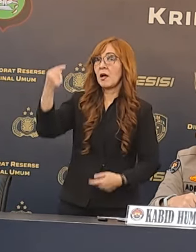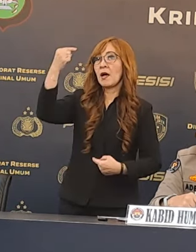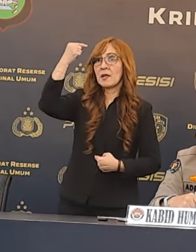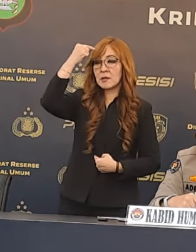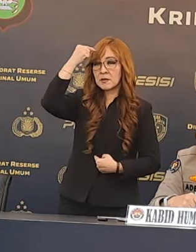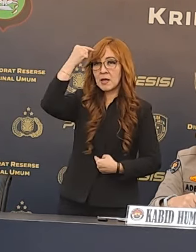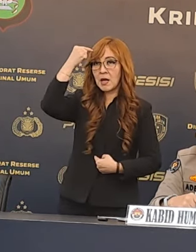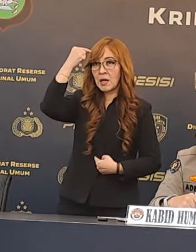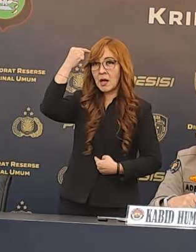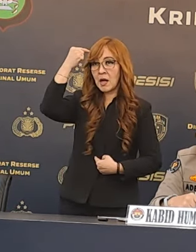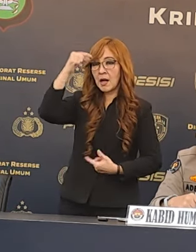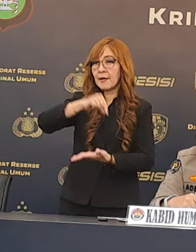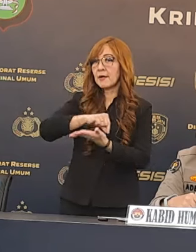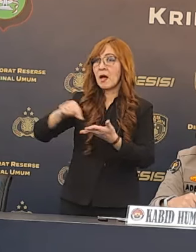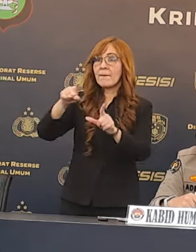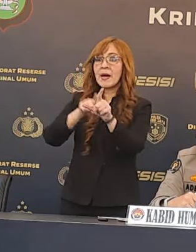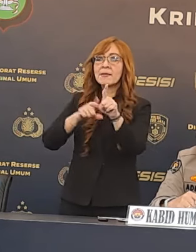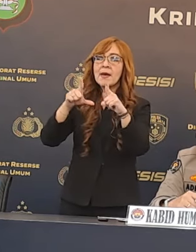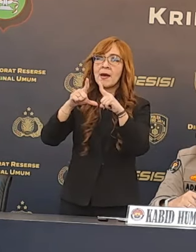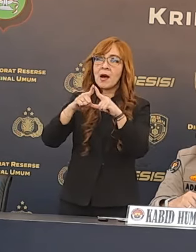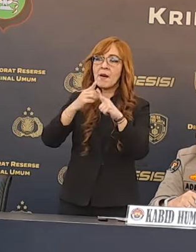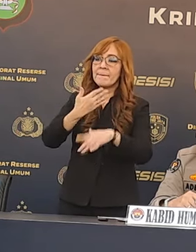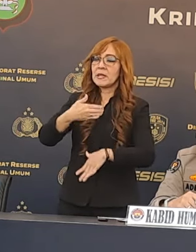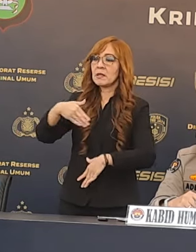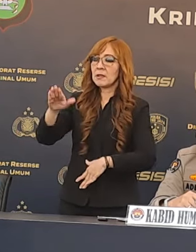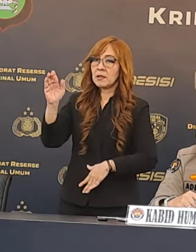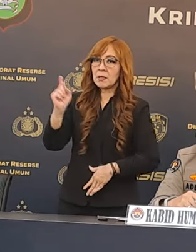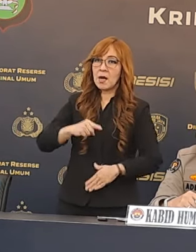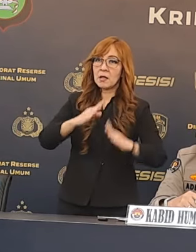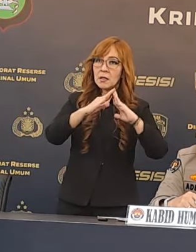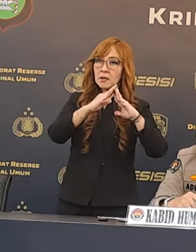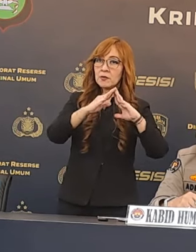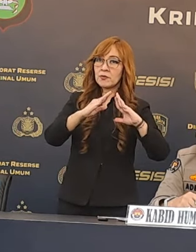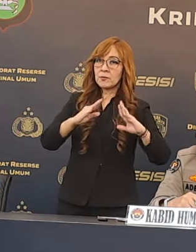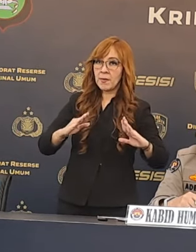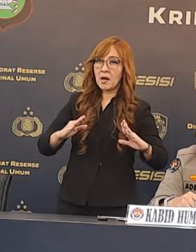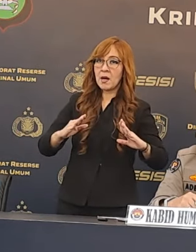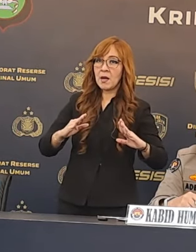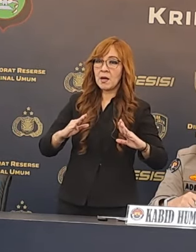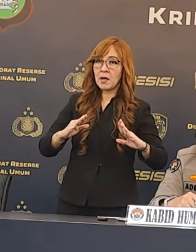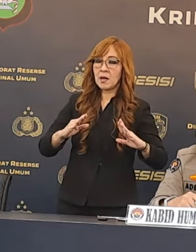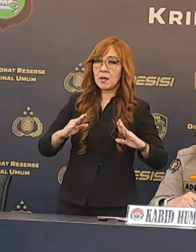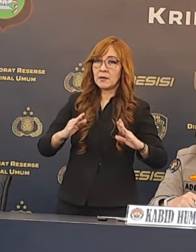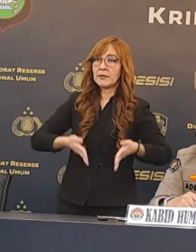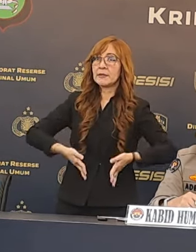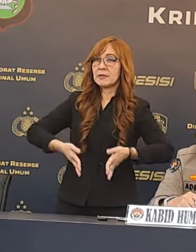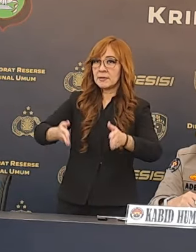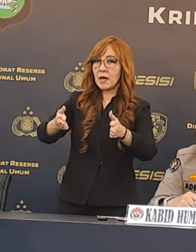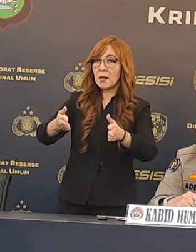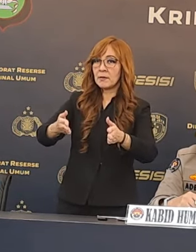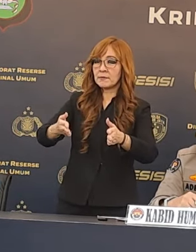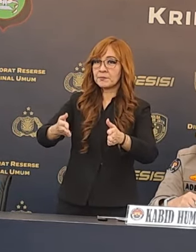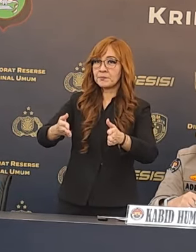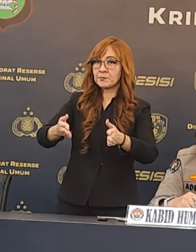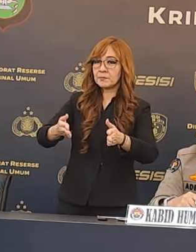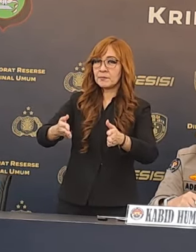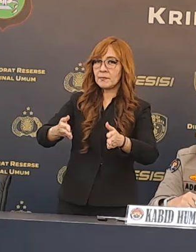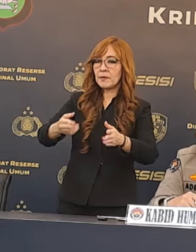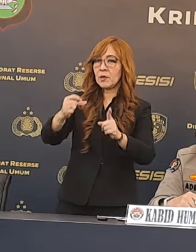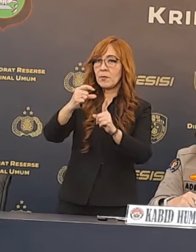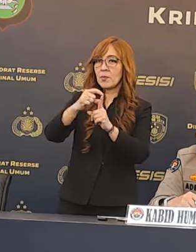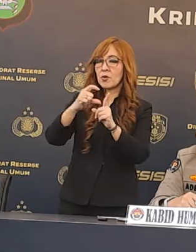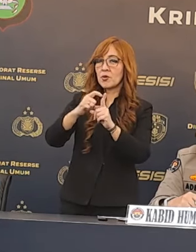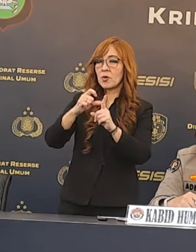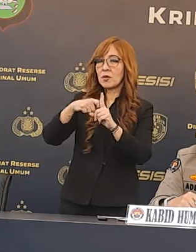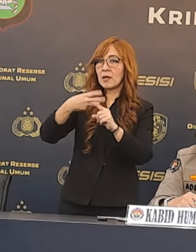tersangka YA berangkat dari rumah di jalan Pondok, di daerah Pondok Kelapa,